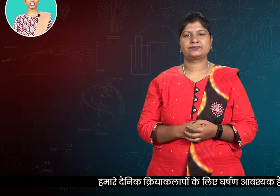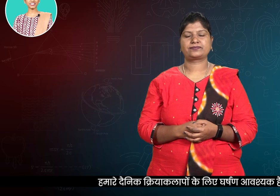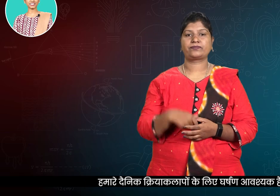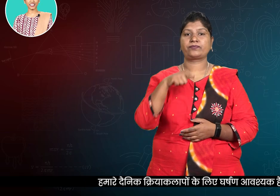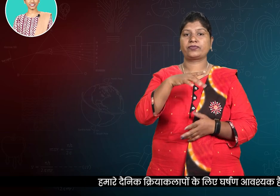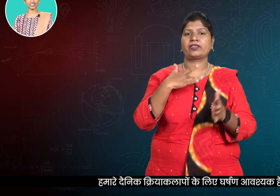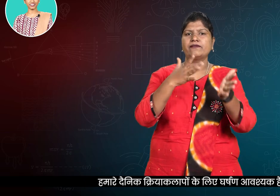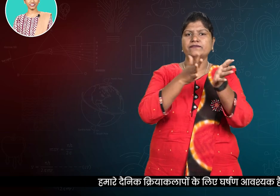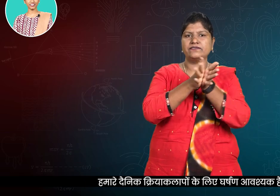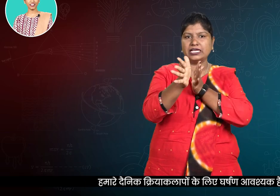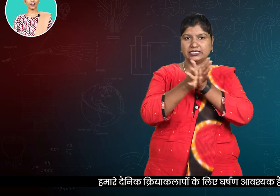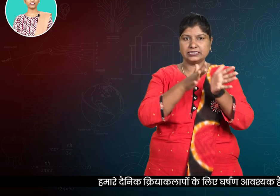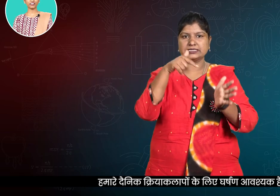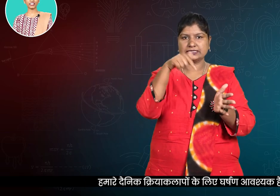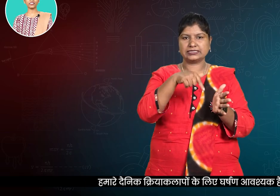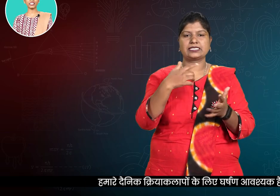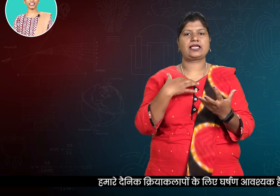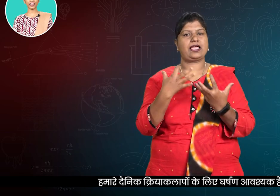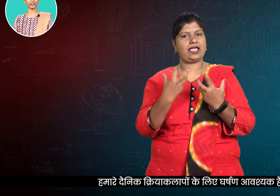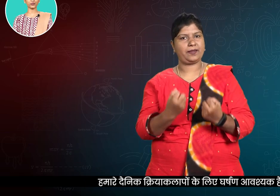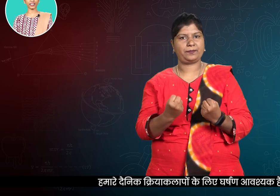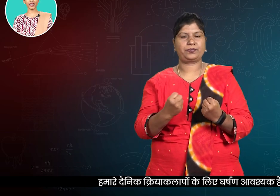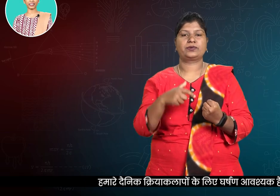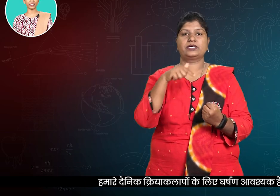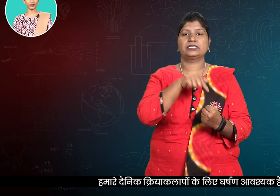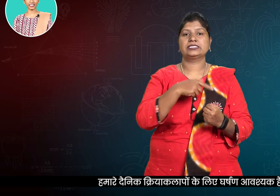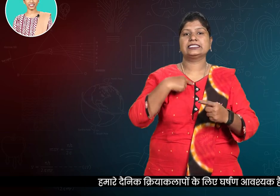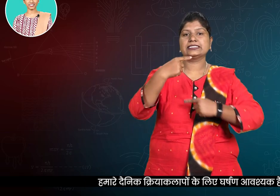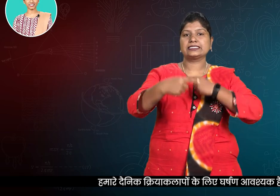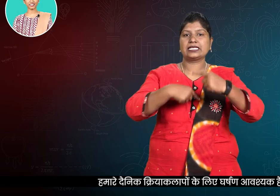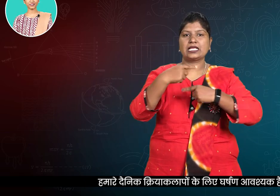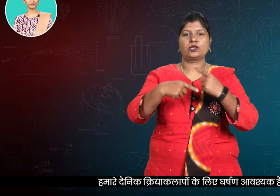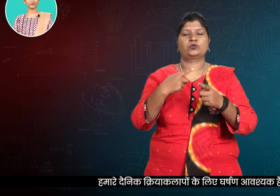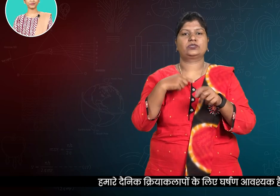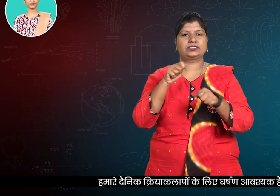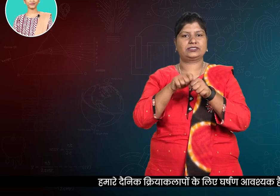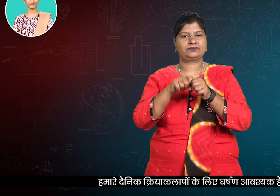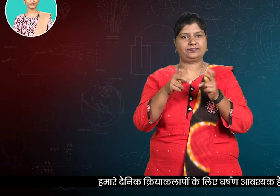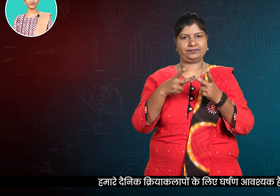हमारे दैनिक क्रिया कलापों के लिए घर्षन आवश्यक है